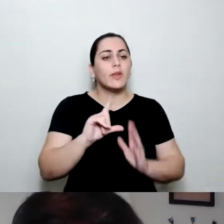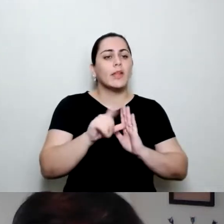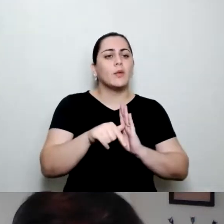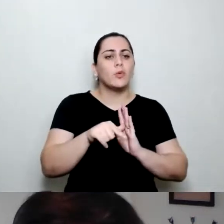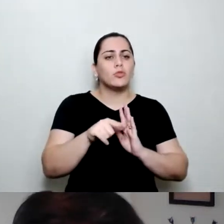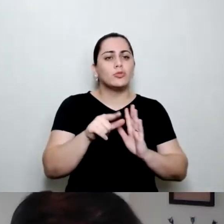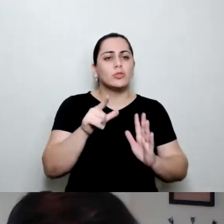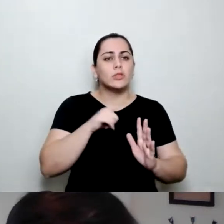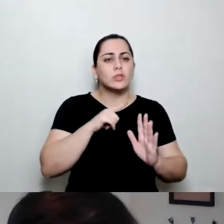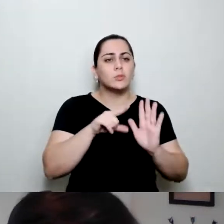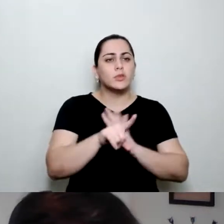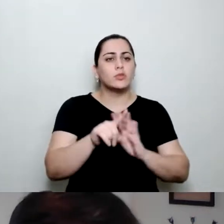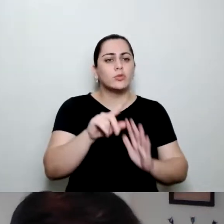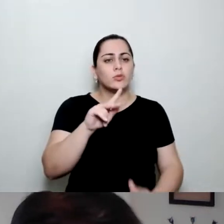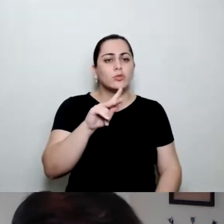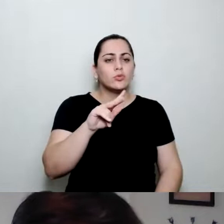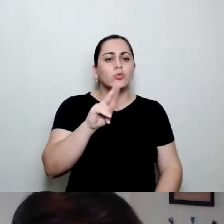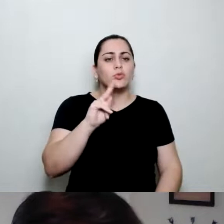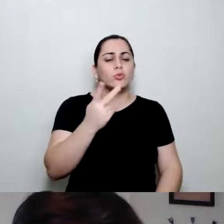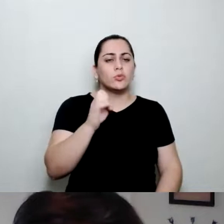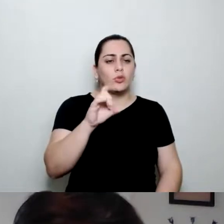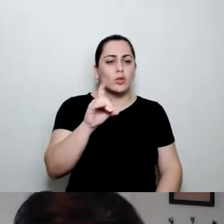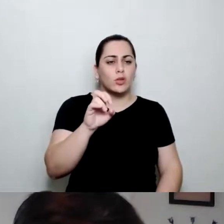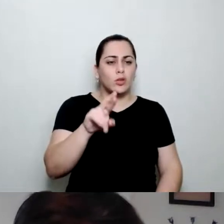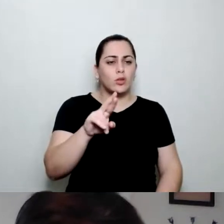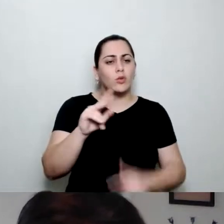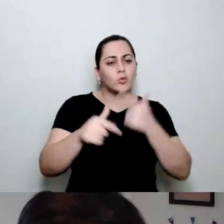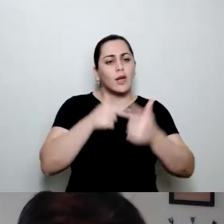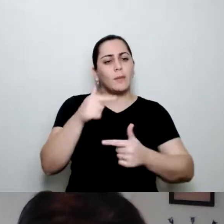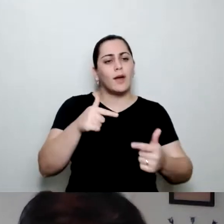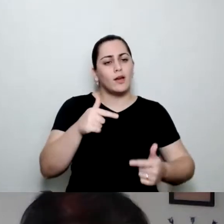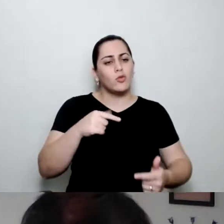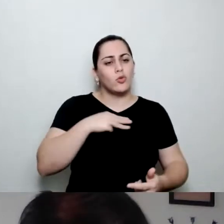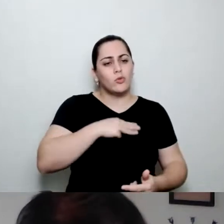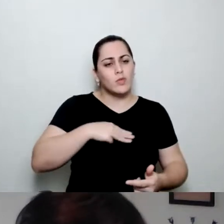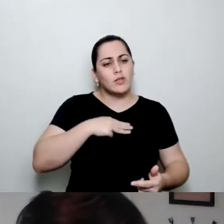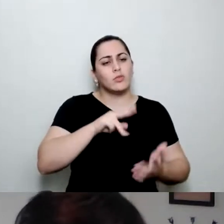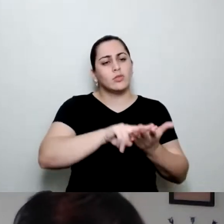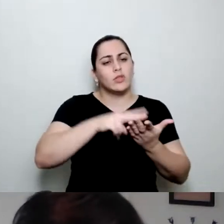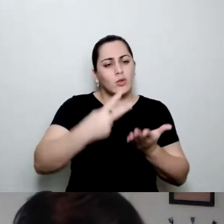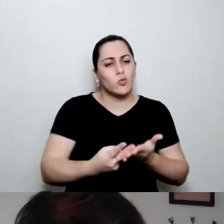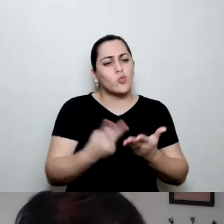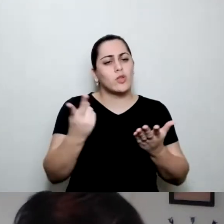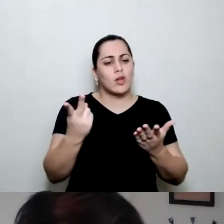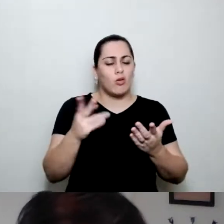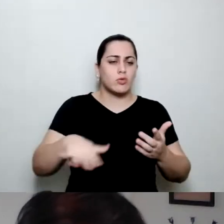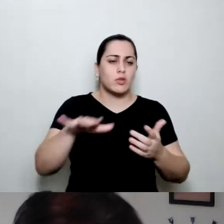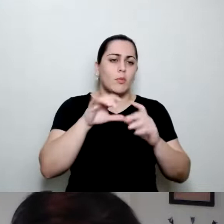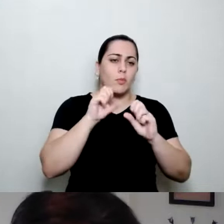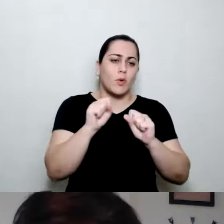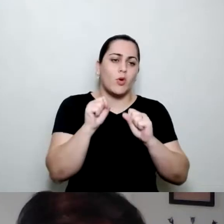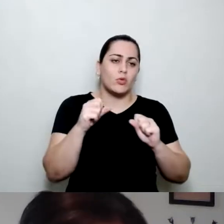ela pergunta para o Helder se a atuação missionária nesse campo de tradução, documentação, pode incorrer